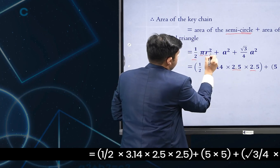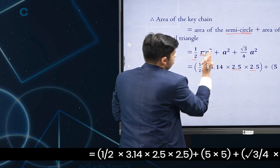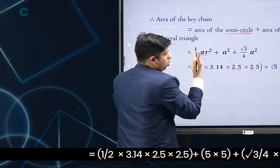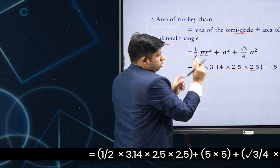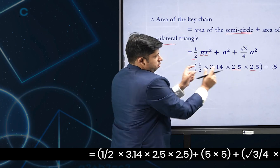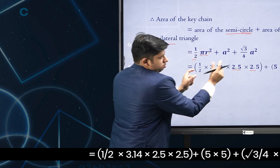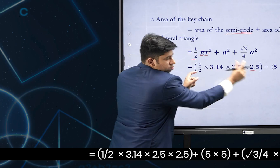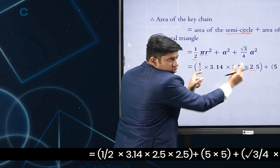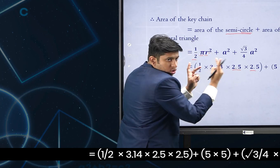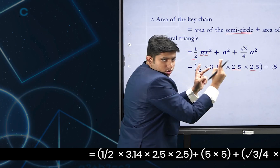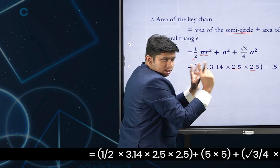பெருக்கல் 5 பெருக்கல் 5.